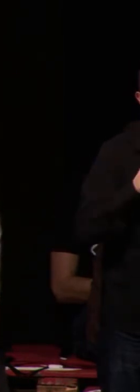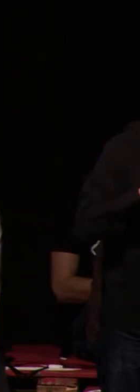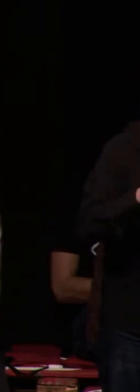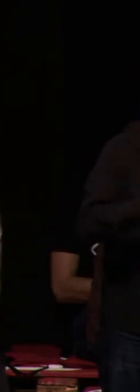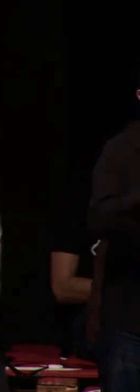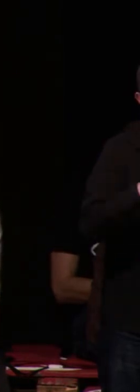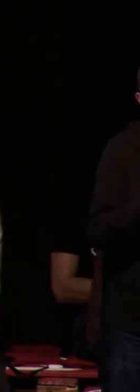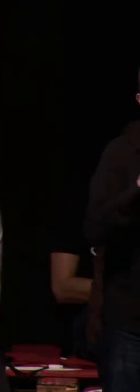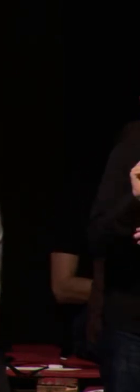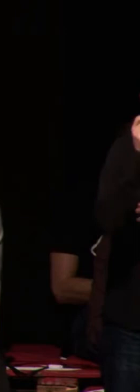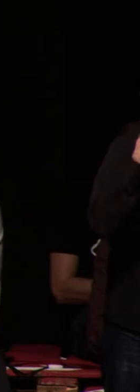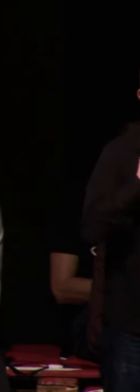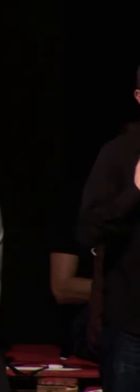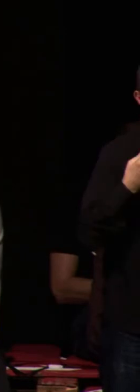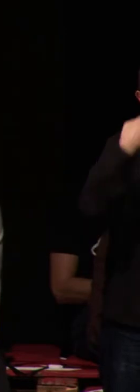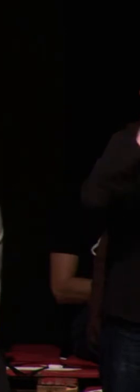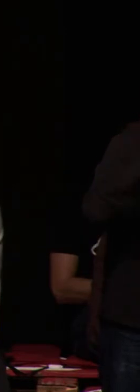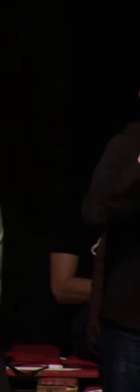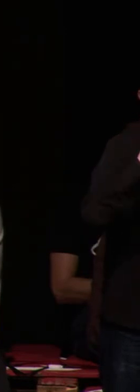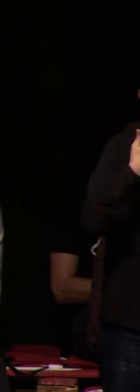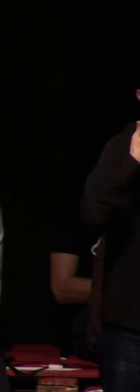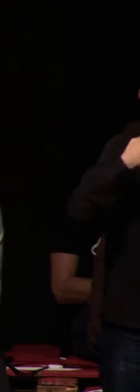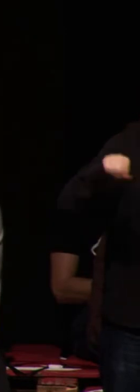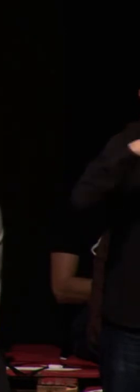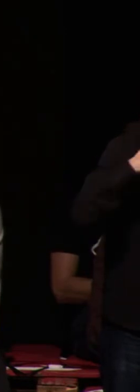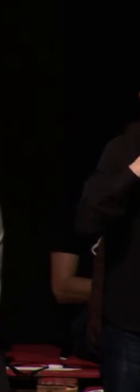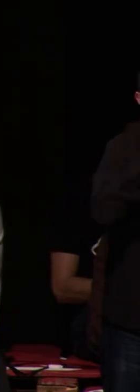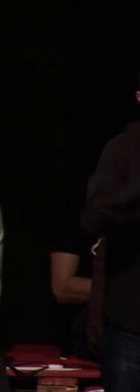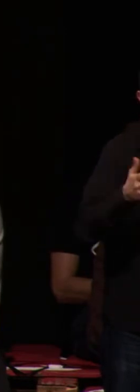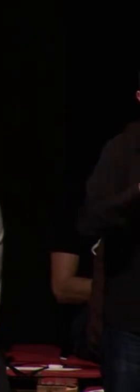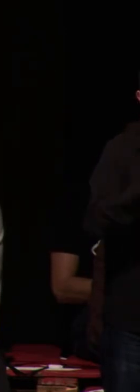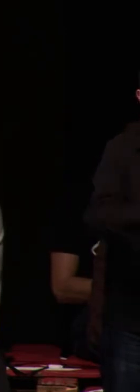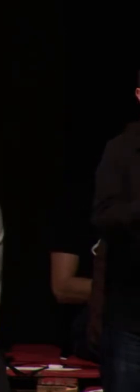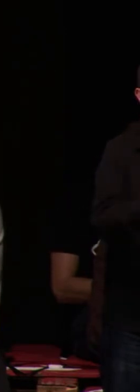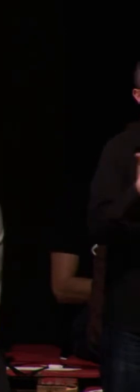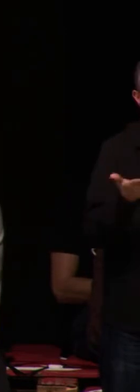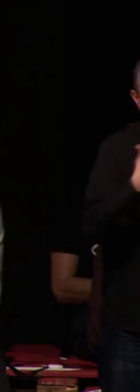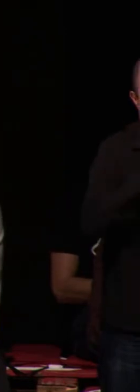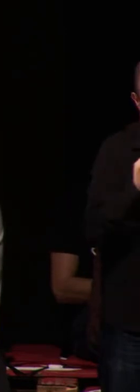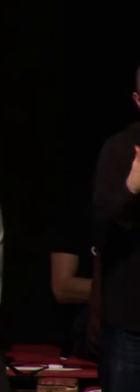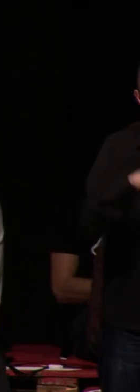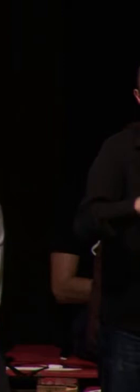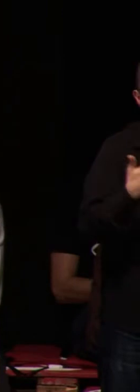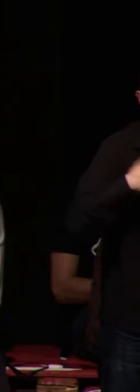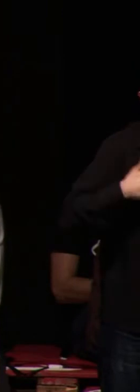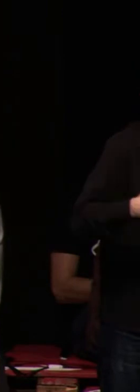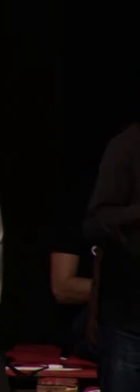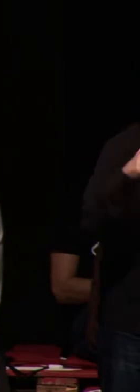cal materialitzar el mandat democràtic que ens segueixi i que ens permeti avançar. Per aquest motiu calen eleccions ja, calen